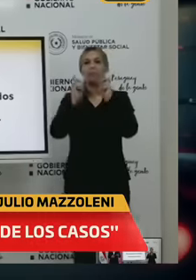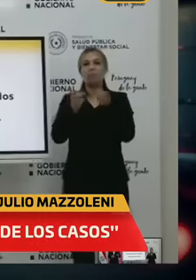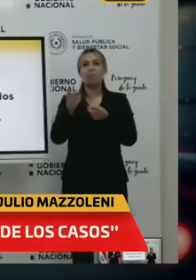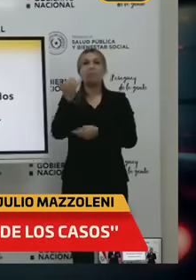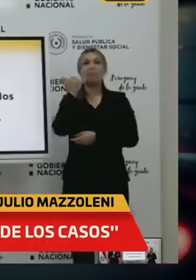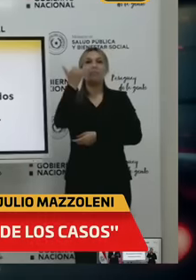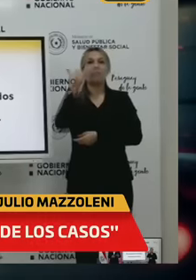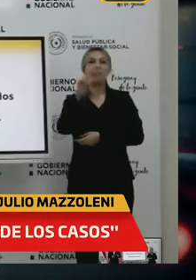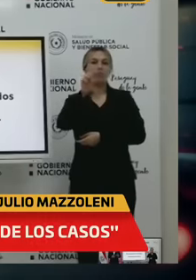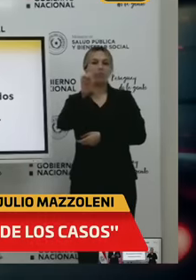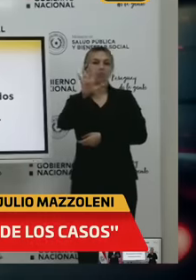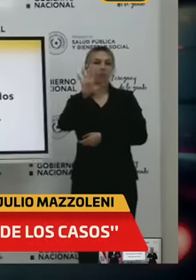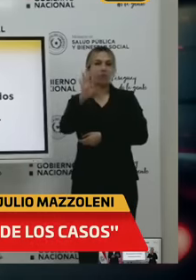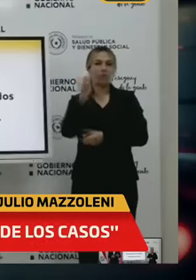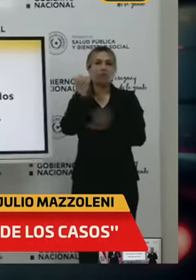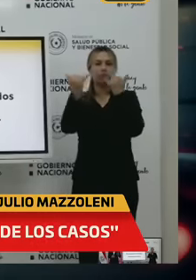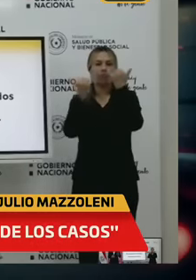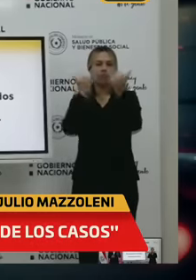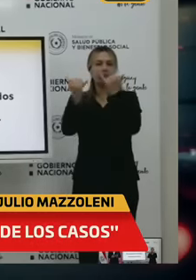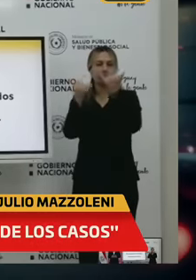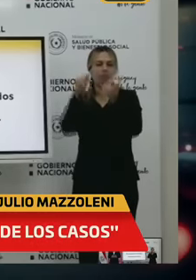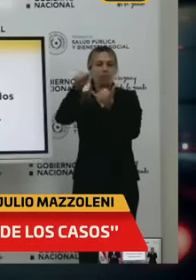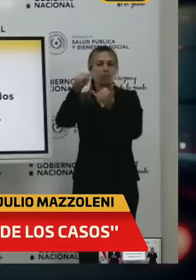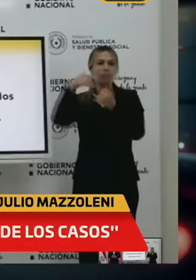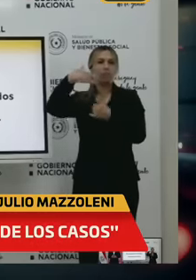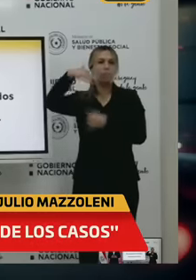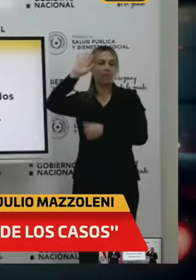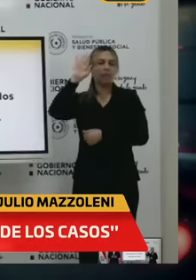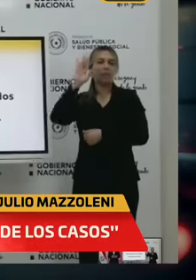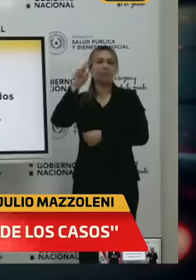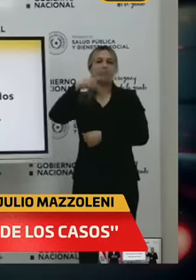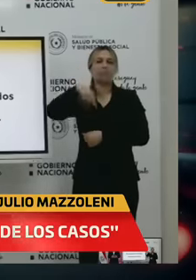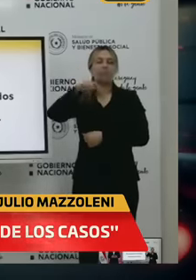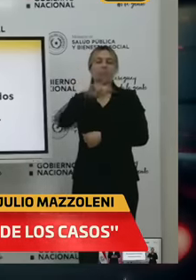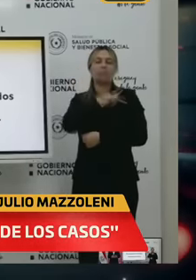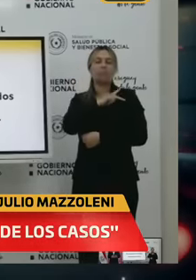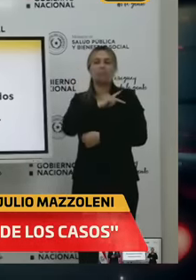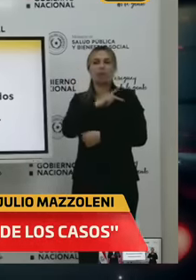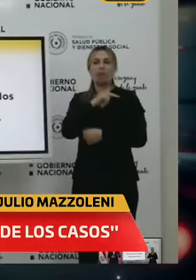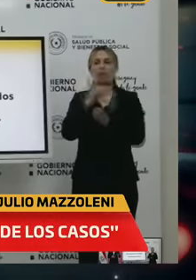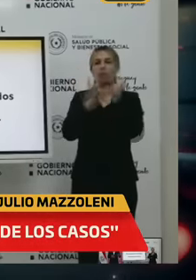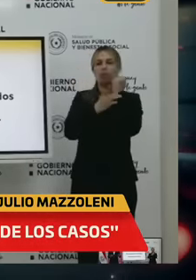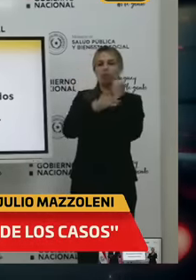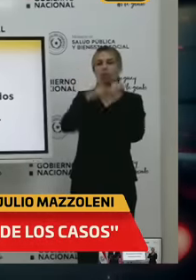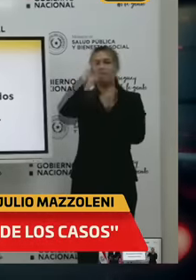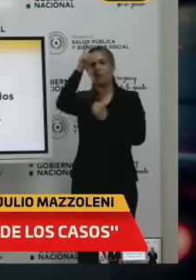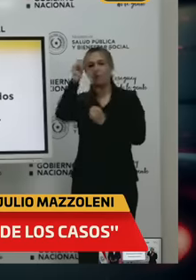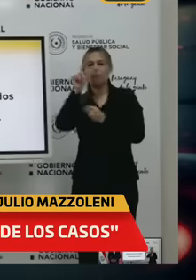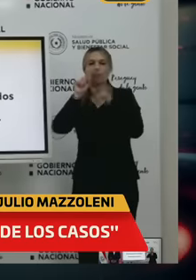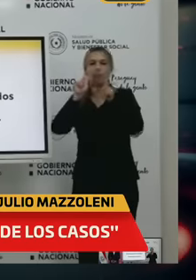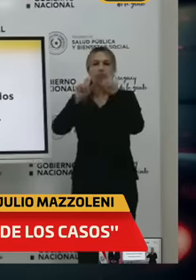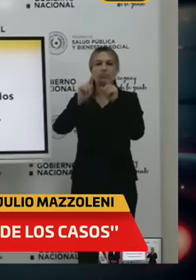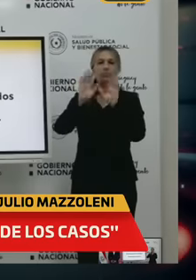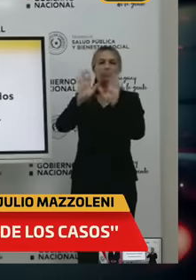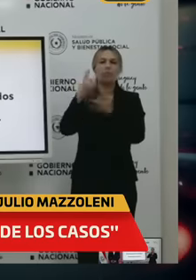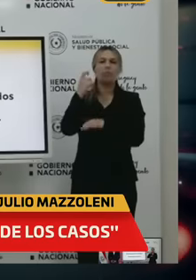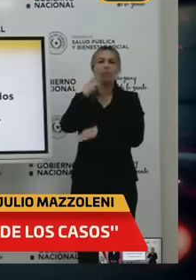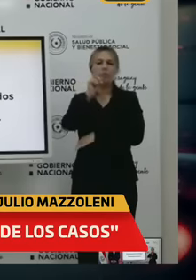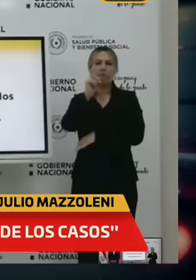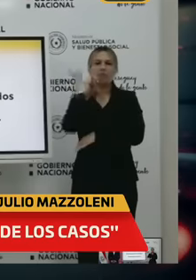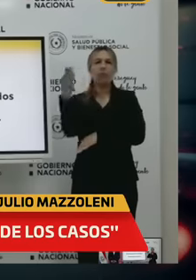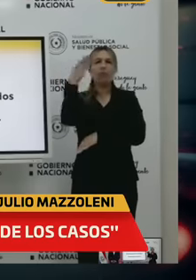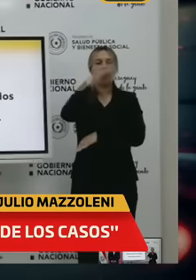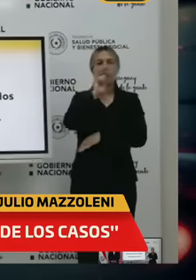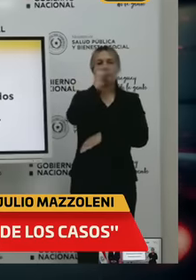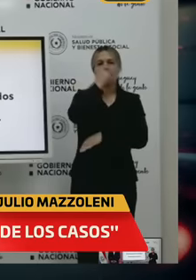al 154, donde muchas veces el personal les orienta y les dice que ya no es necesario que se tomen los